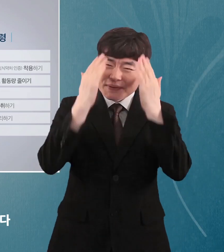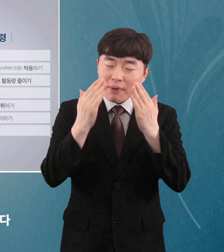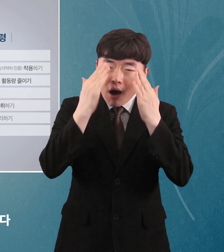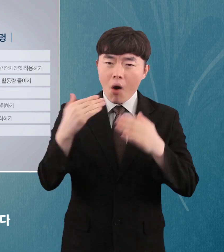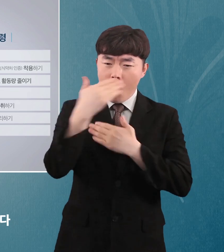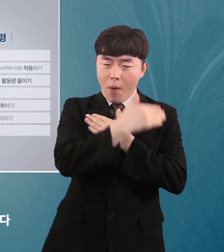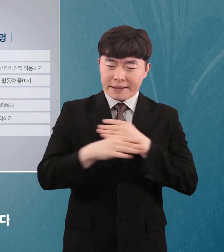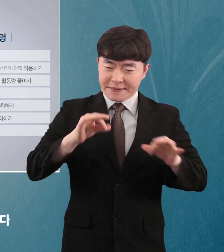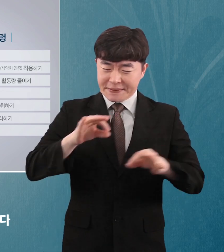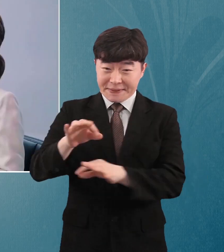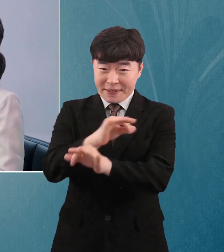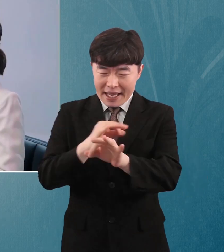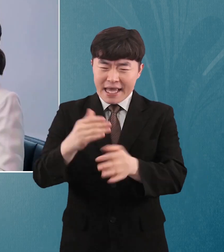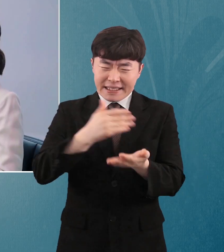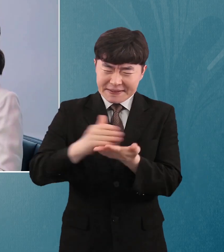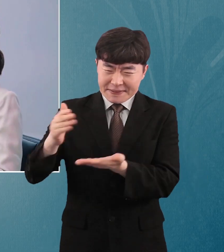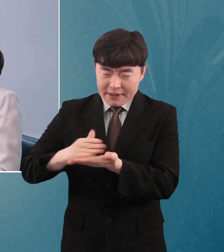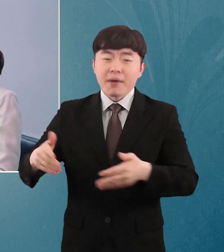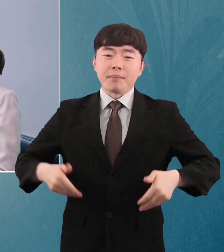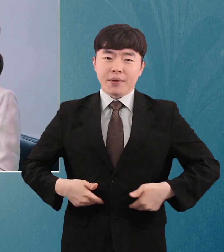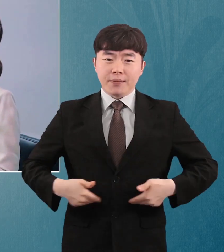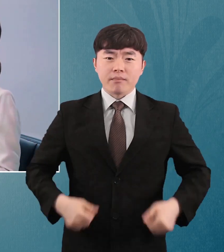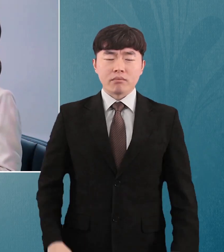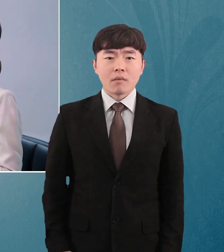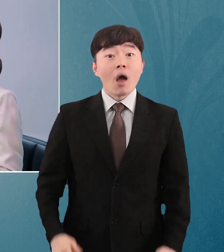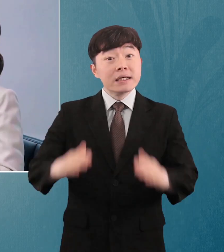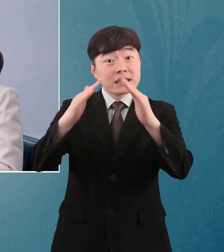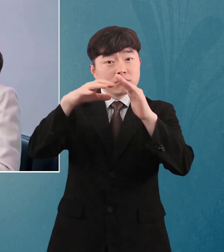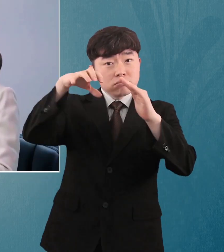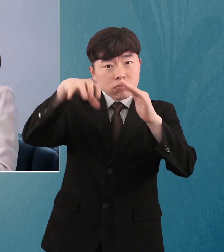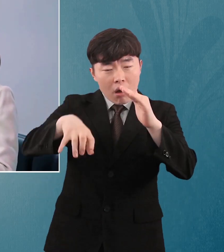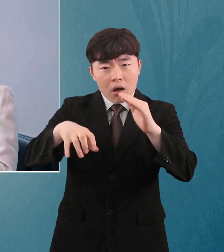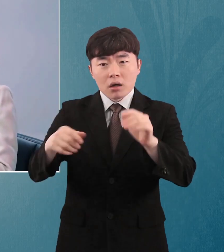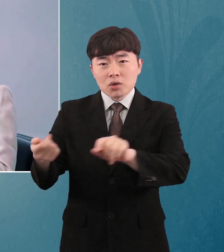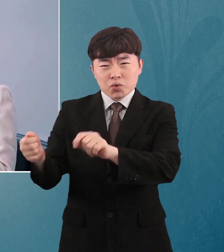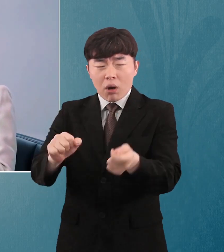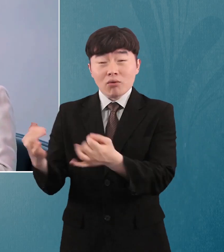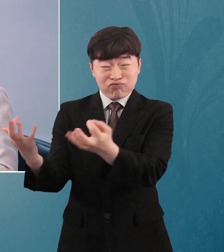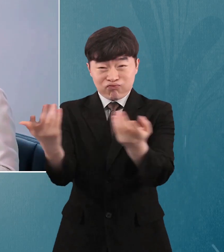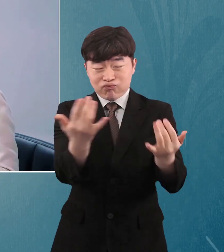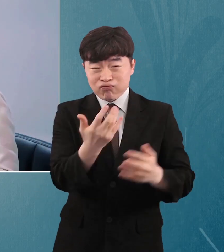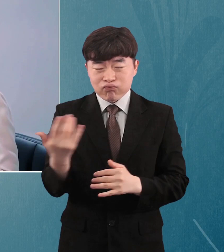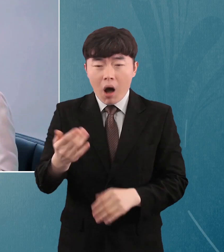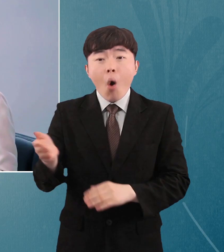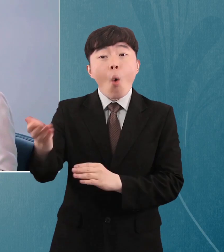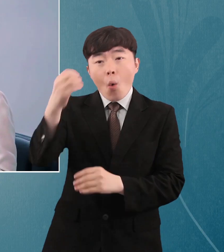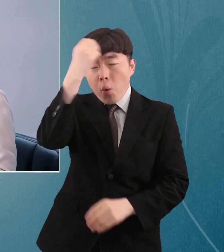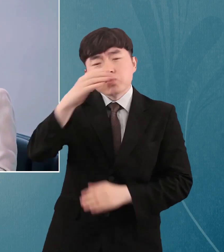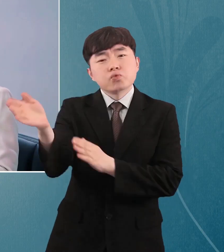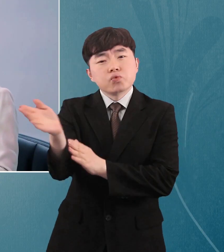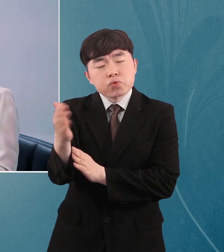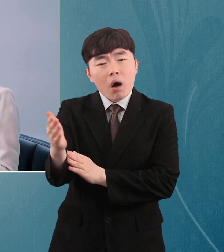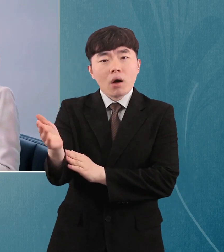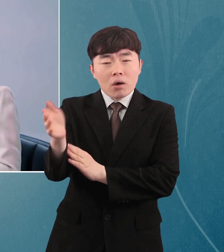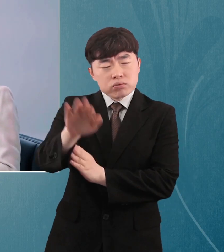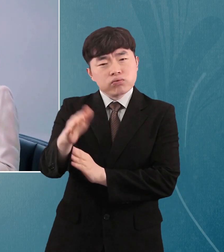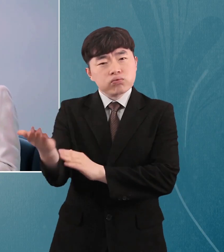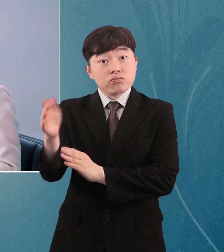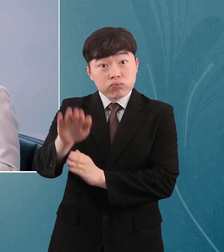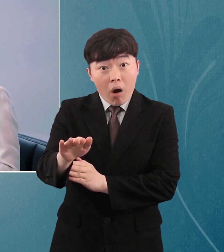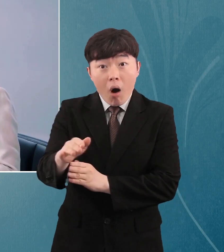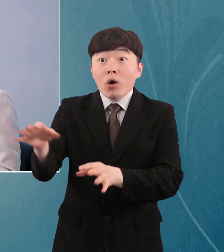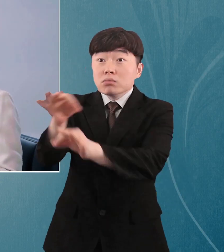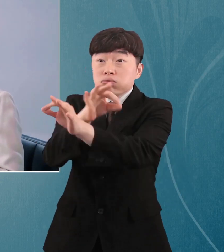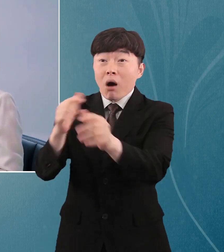미세먼지를 제거하는 것이 좋습니다. 제가 알고 있기로는 이 고등어가 실내 미세먼지 농도를 높인다고 하는데요. 이 실내에서